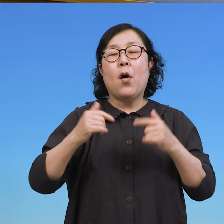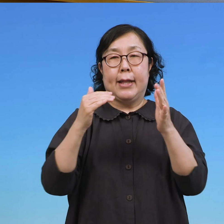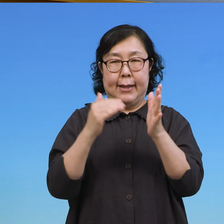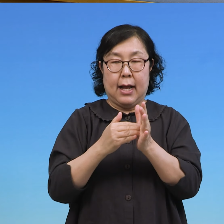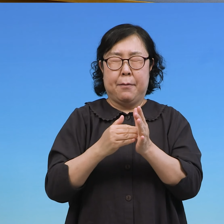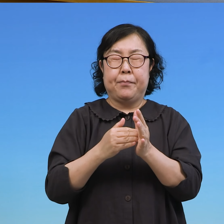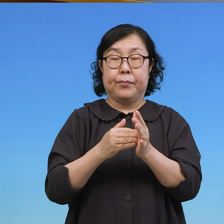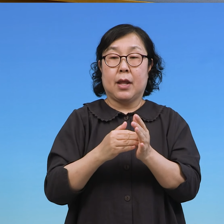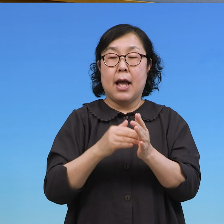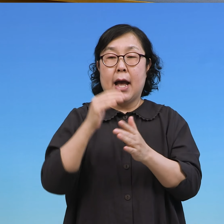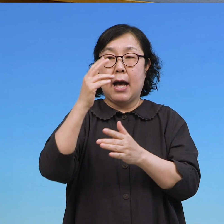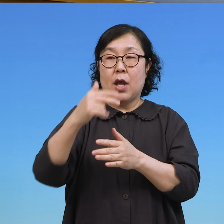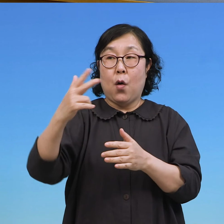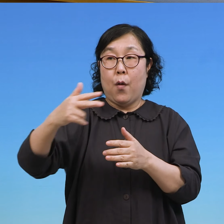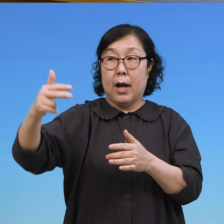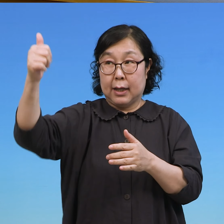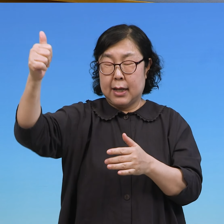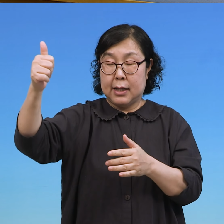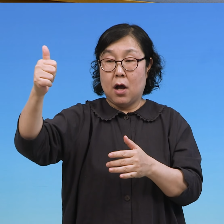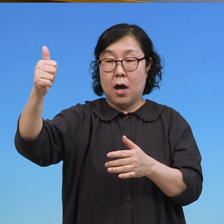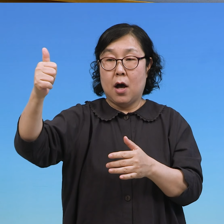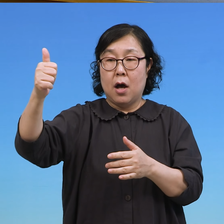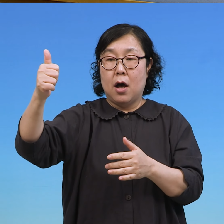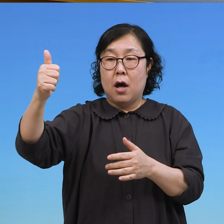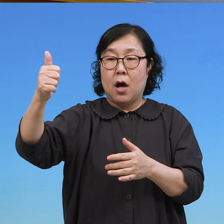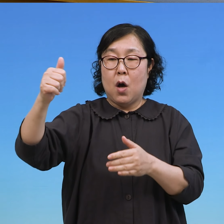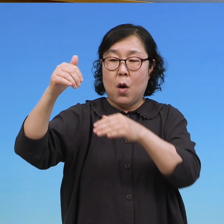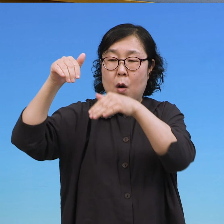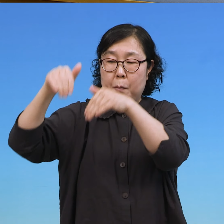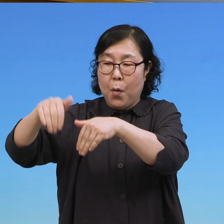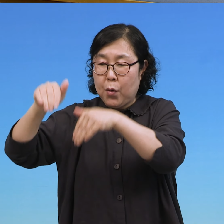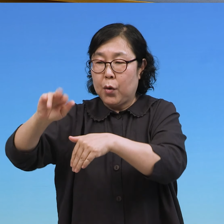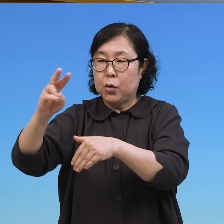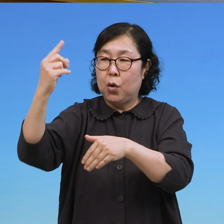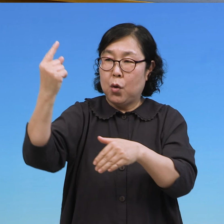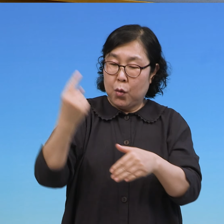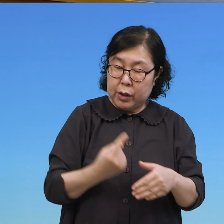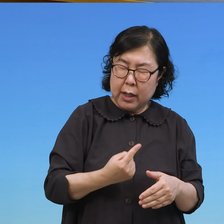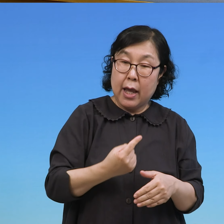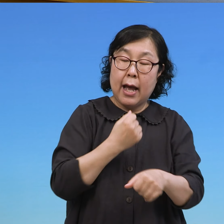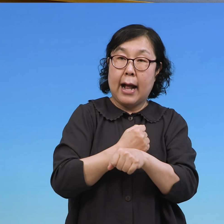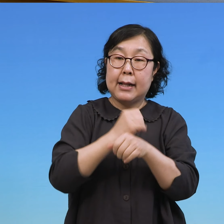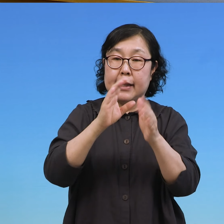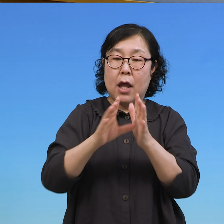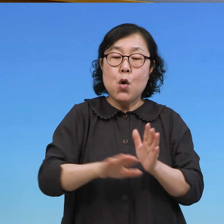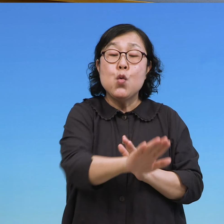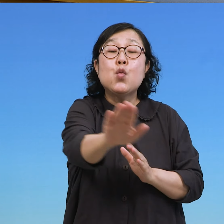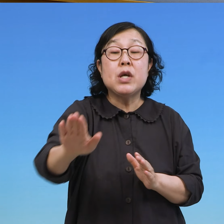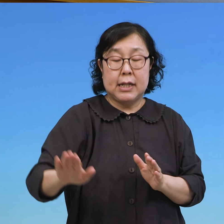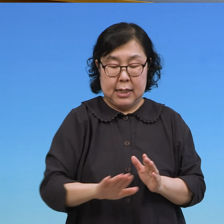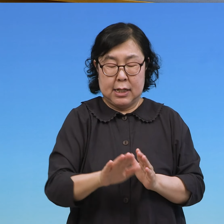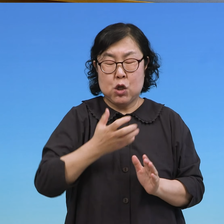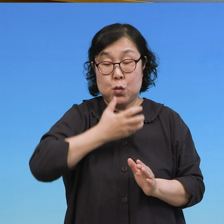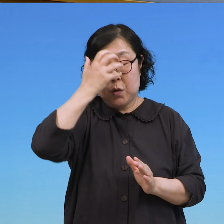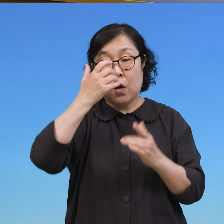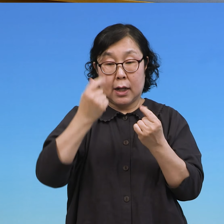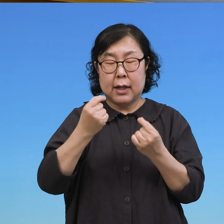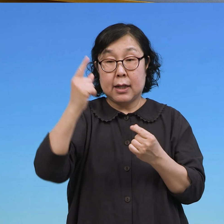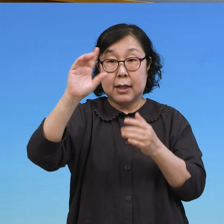보십시오. 여호와께서 시온의 포로를 돌려보내실 때에 우리는 꿈꾸는 것 같았도다.